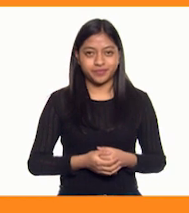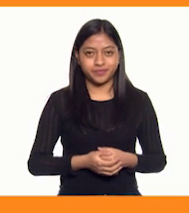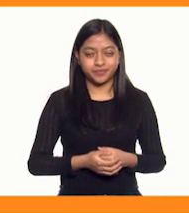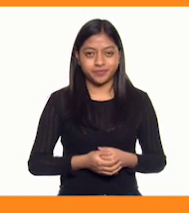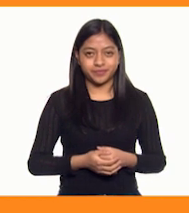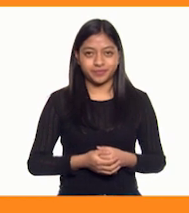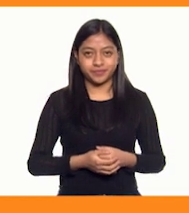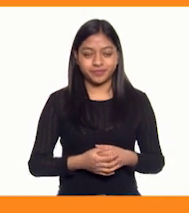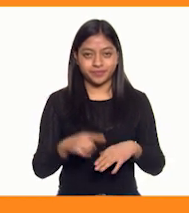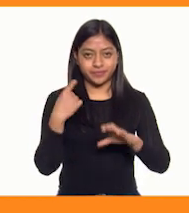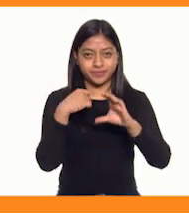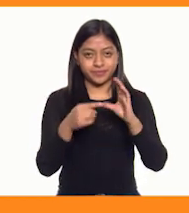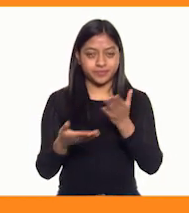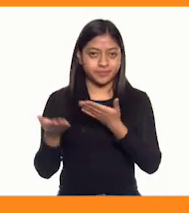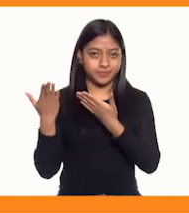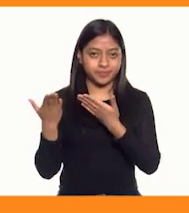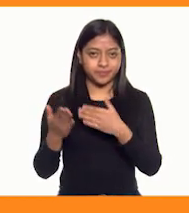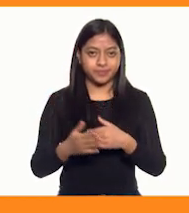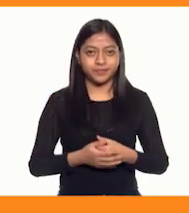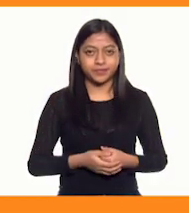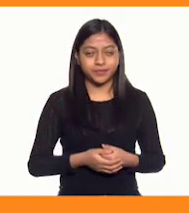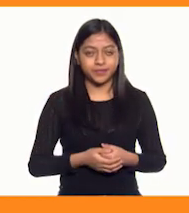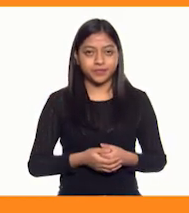cep.gov.mx. Correo